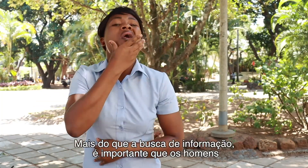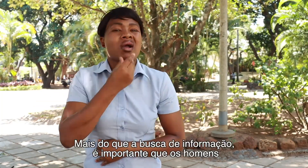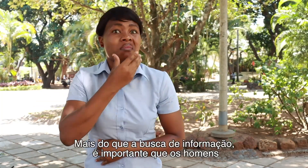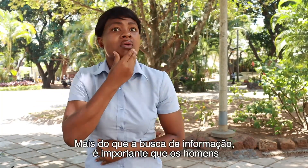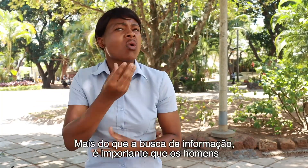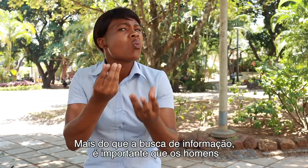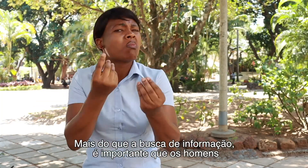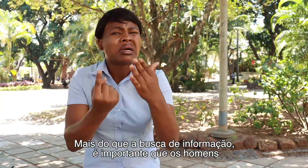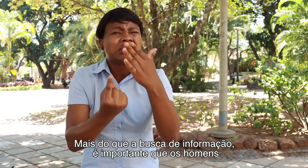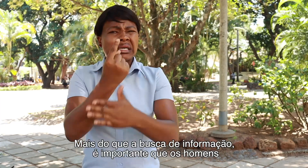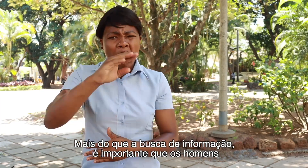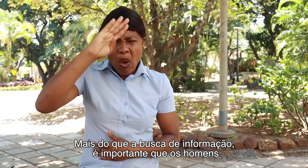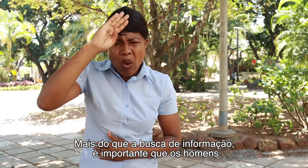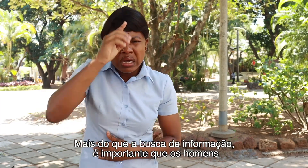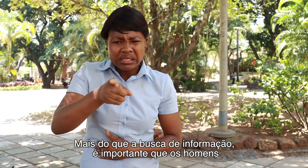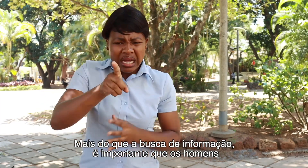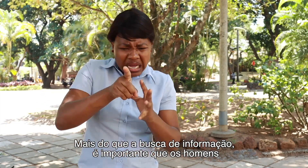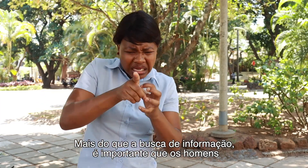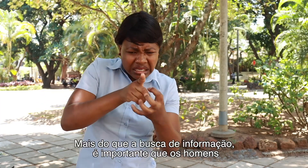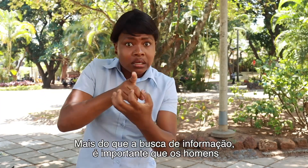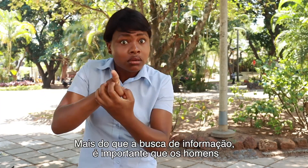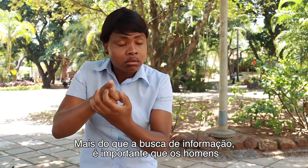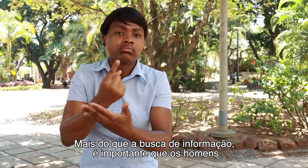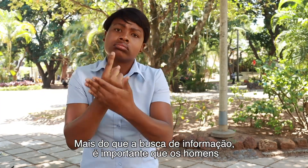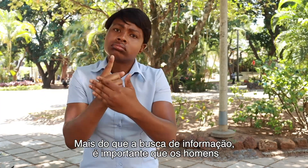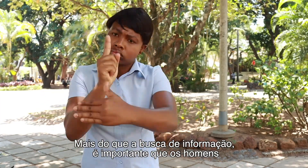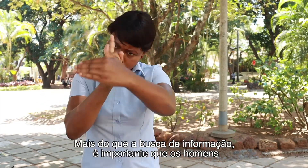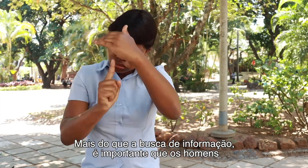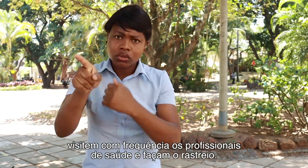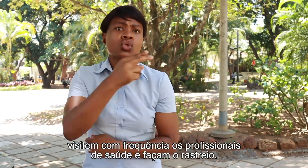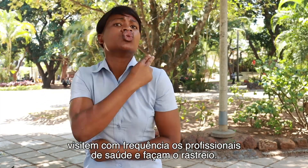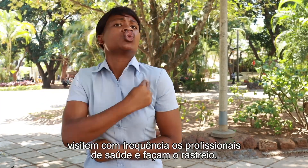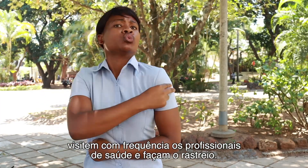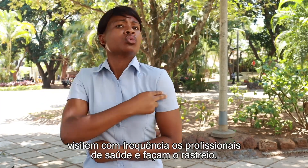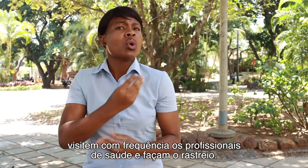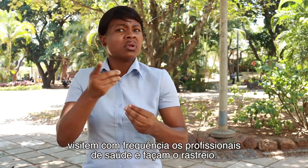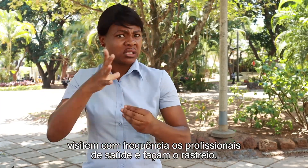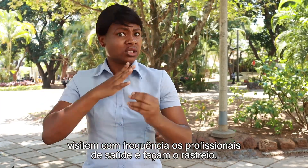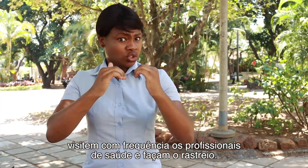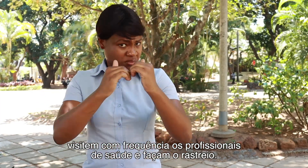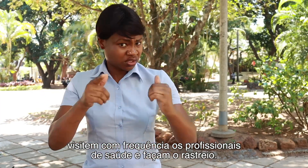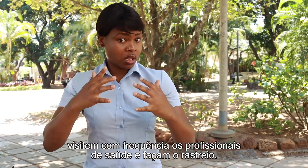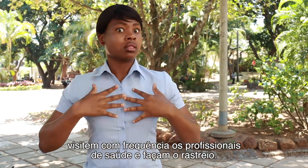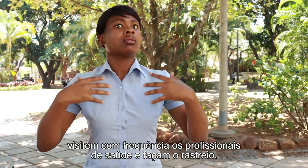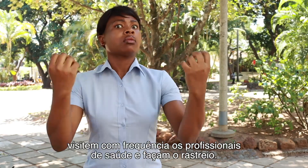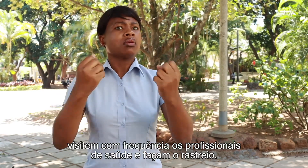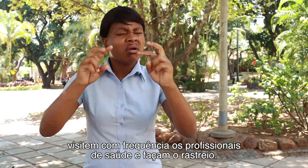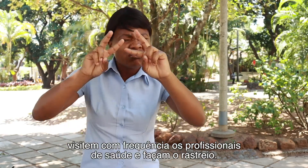Mais do que a busca de informação, é importante que os homens visitem com frequência os profissionais de saúde